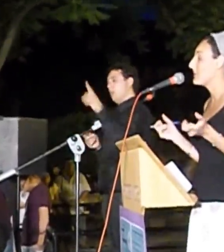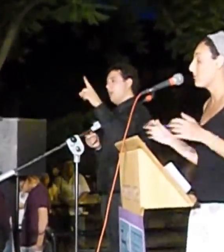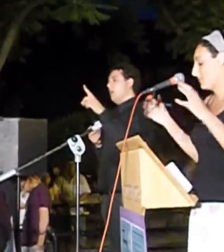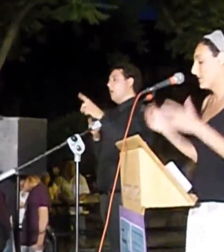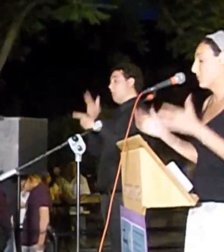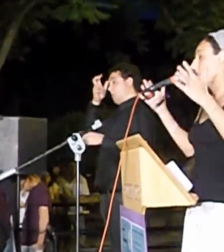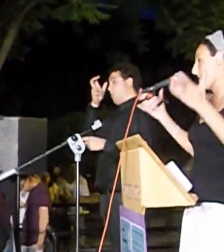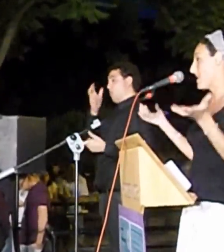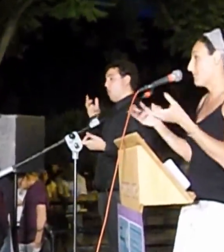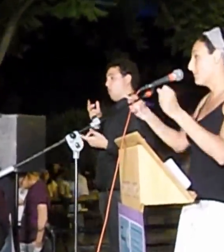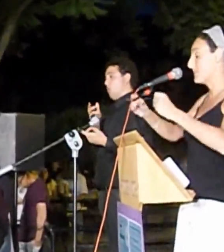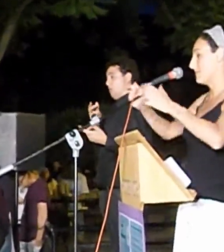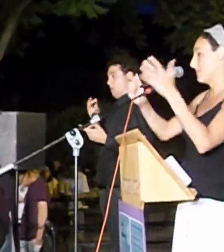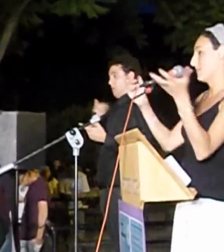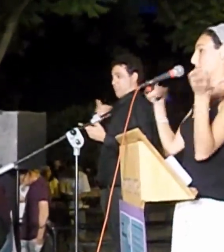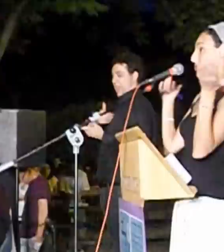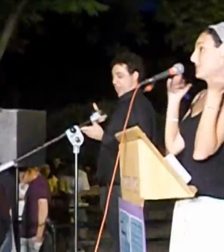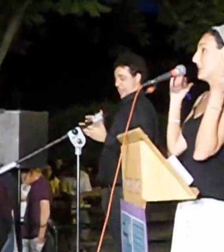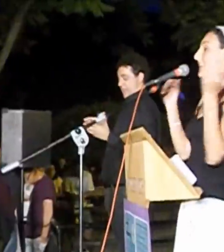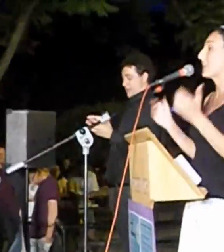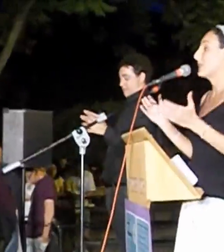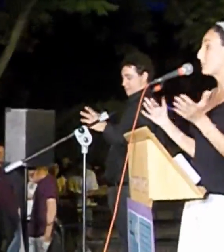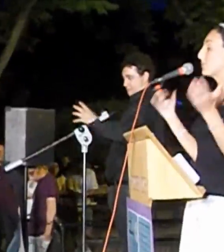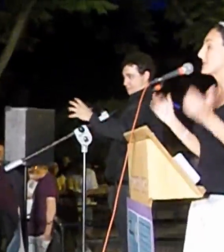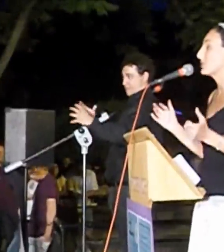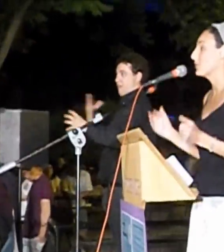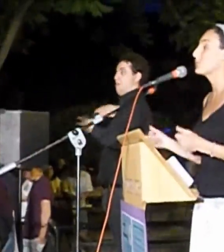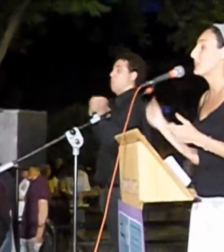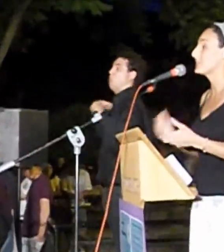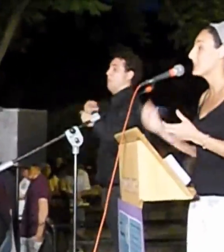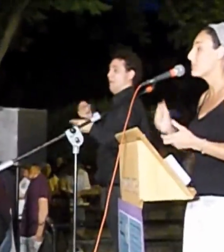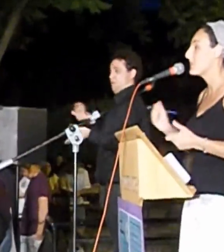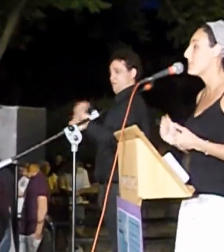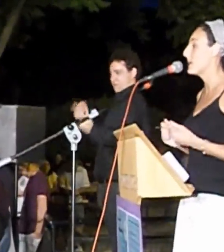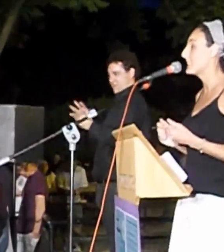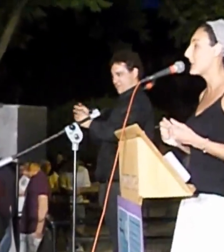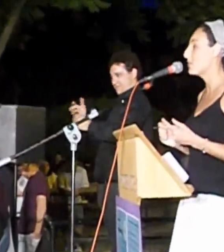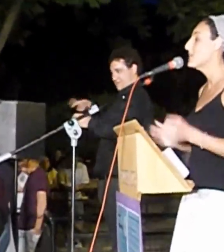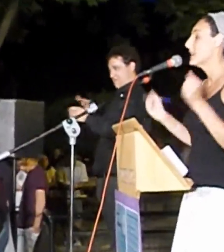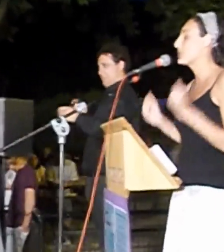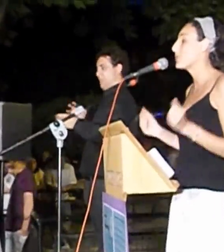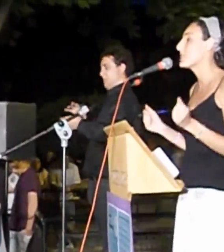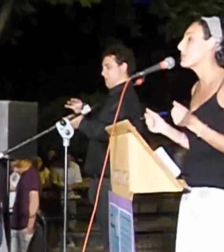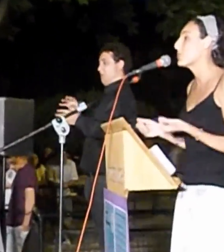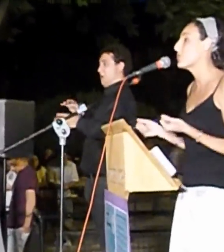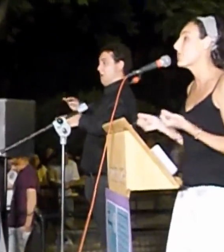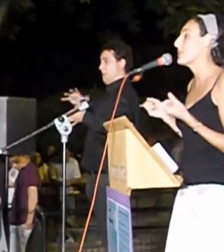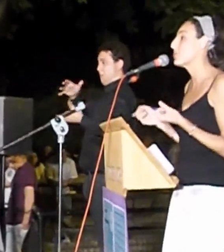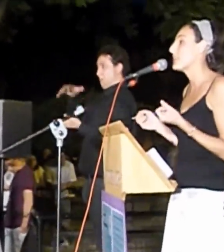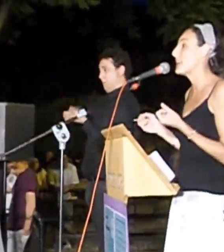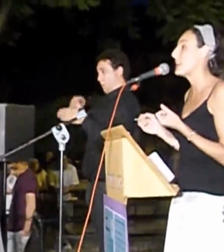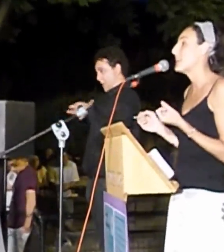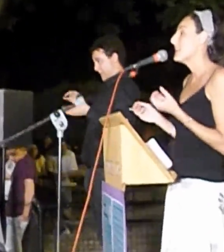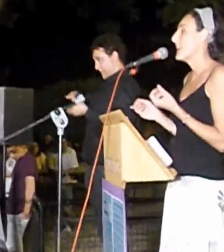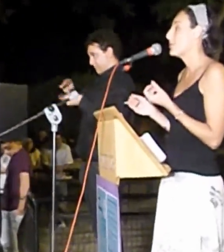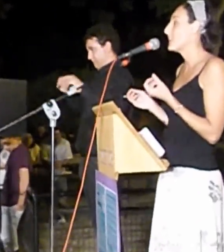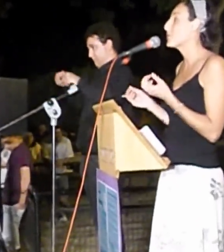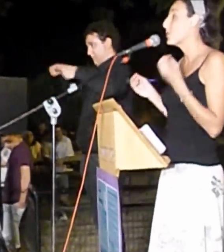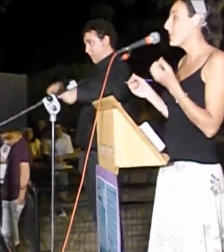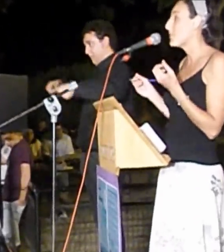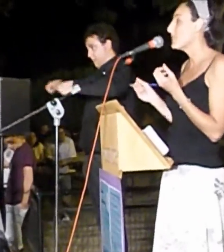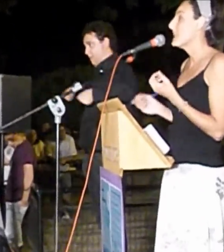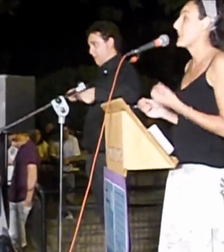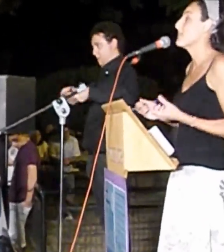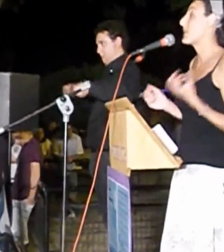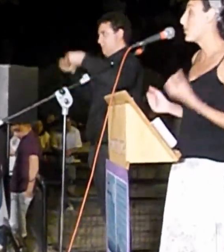en el pollo ya cuando ya le han quitado las plumas y todo eso antes de de petarlo introducen el pollo en una en